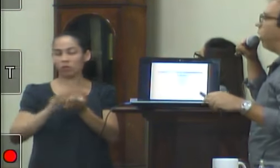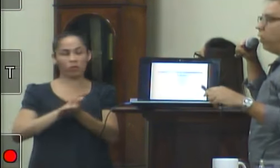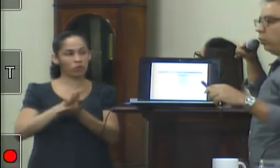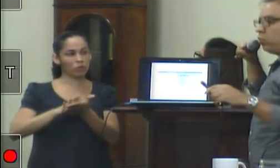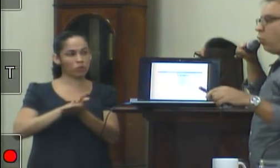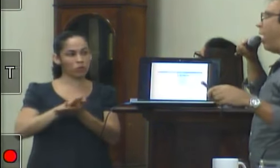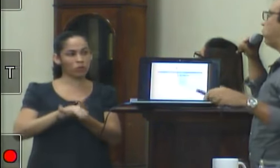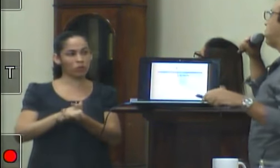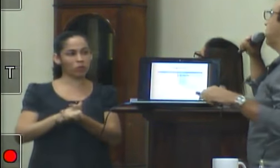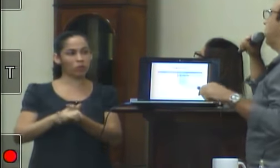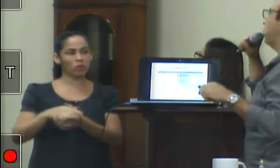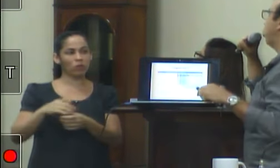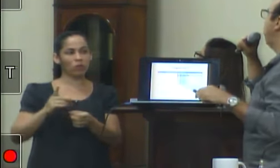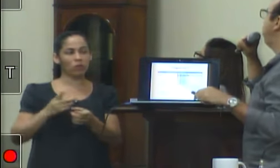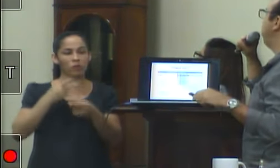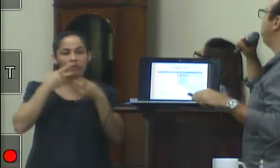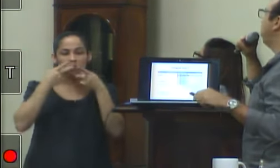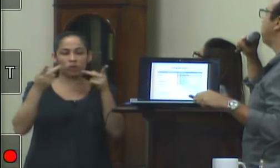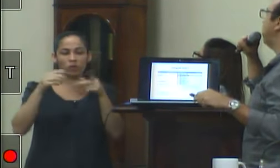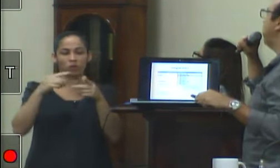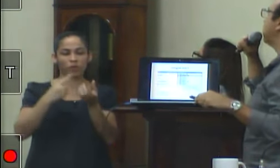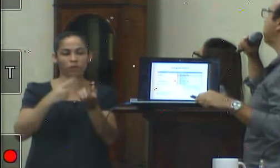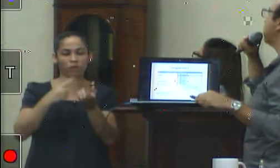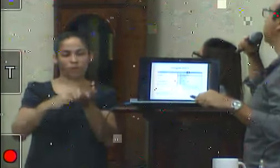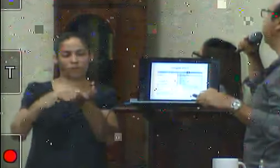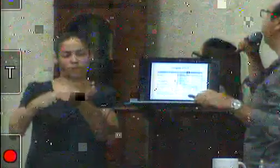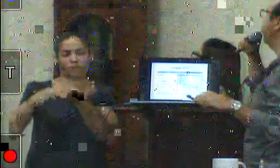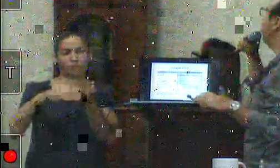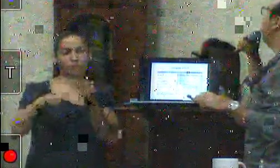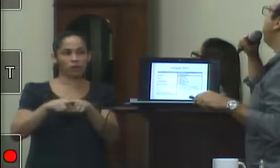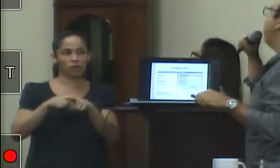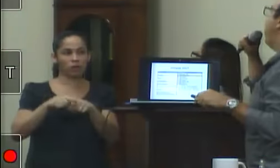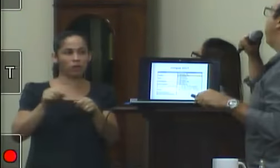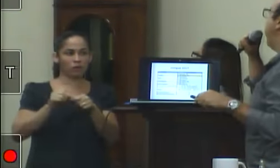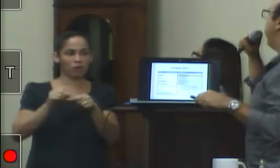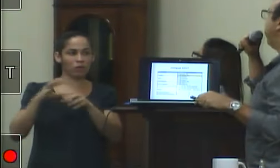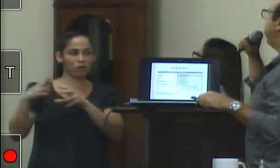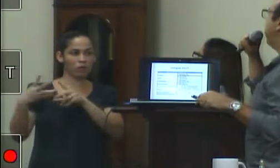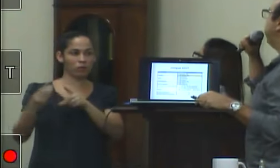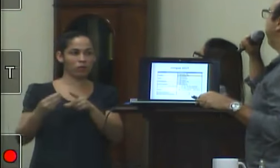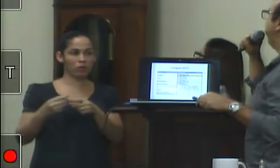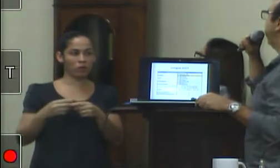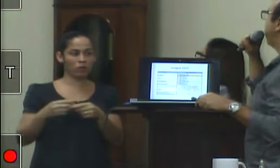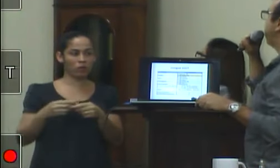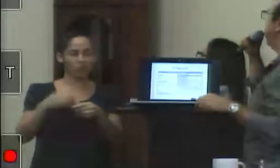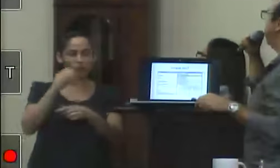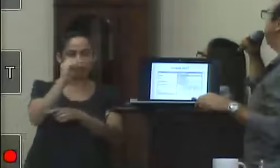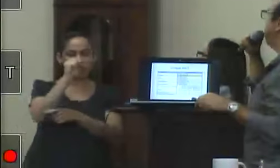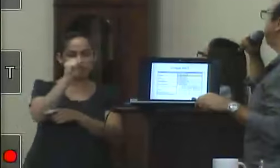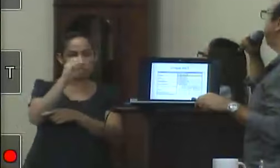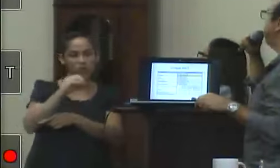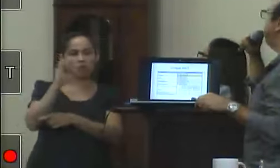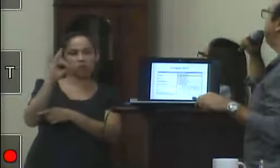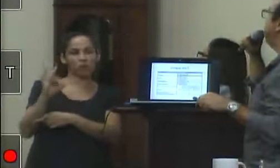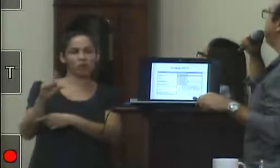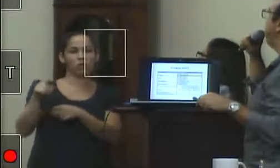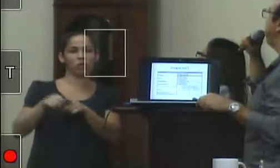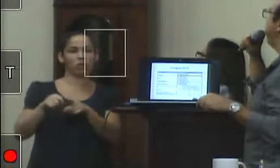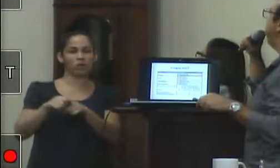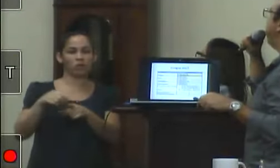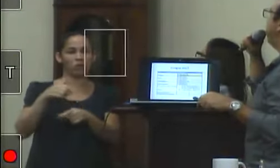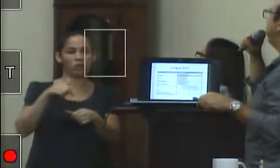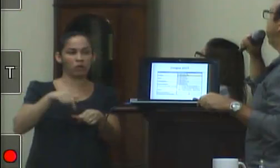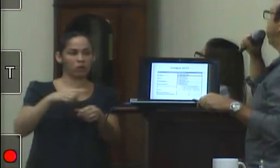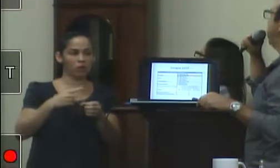município, nos 4 ciclos, cumpriu todos eles, né, com louvor, a meta mínima 80%, o município fez